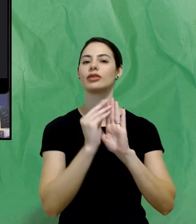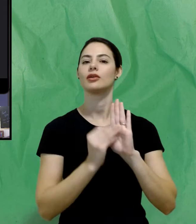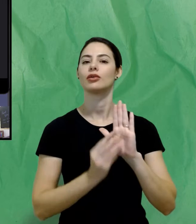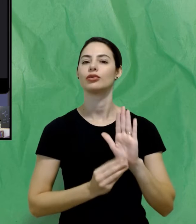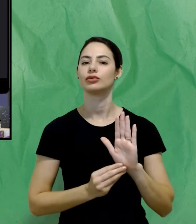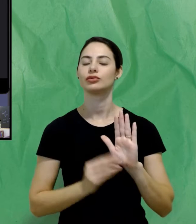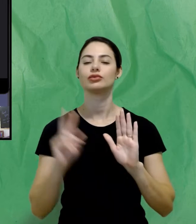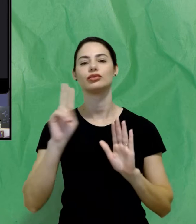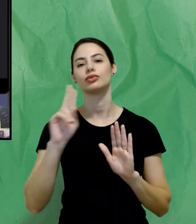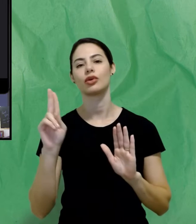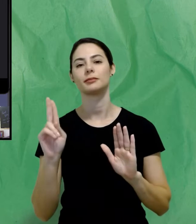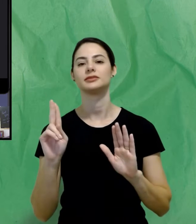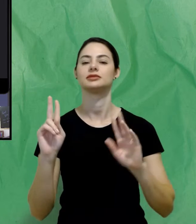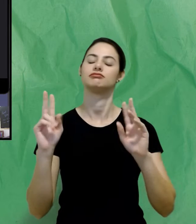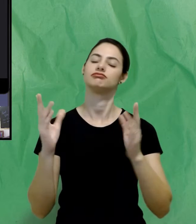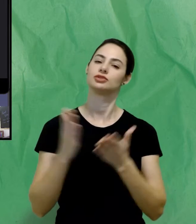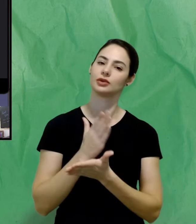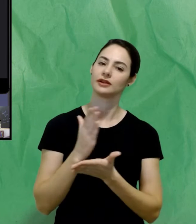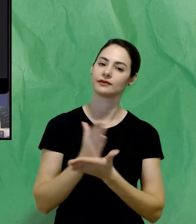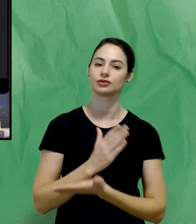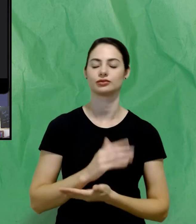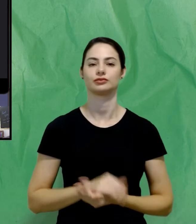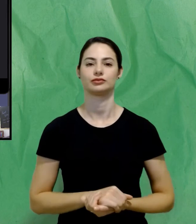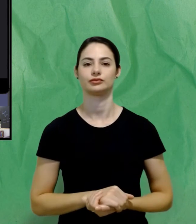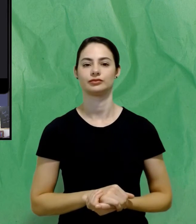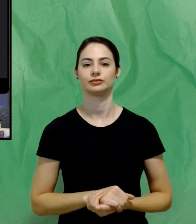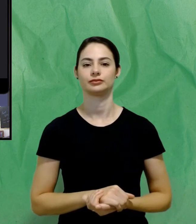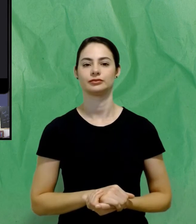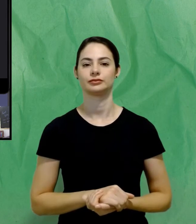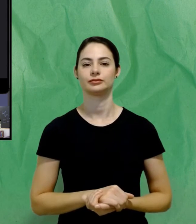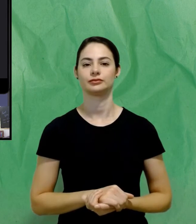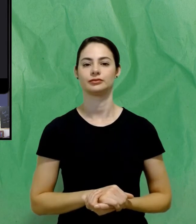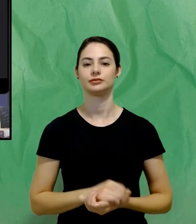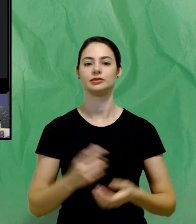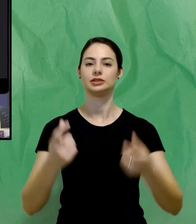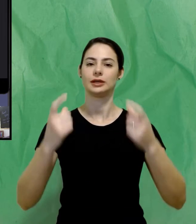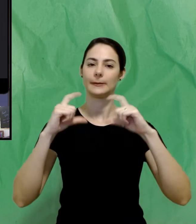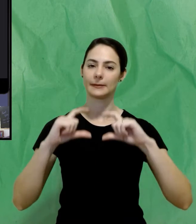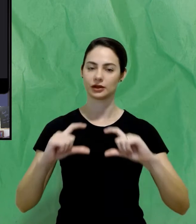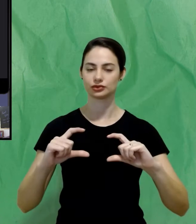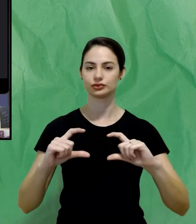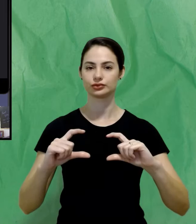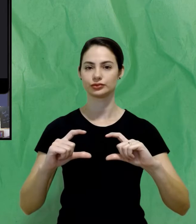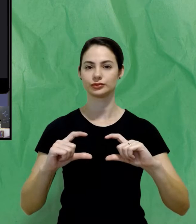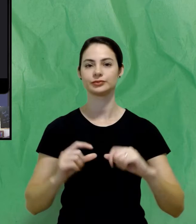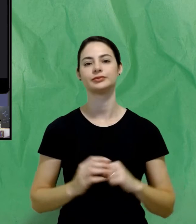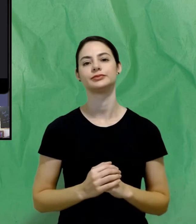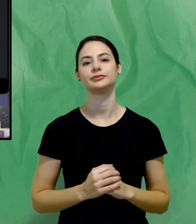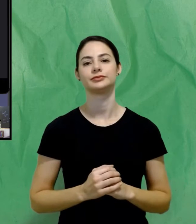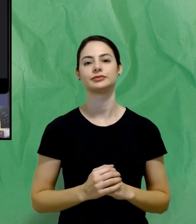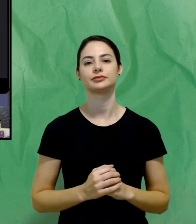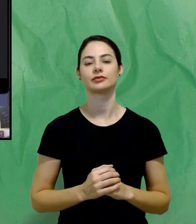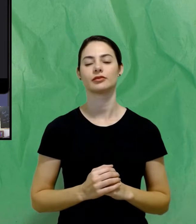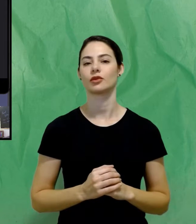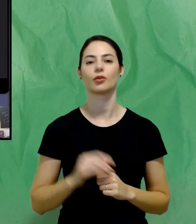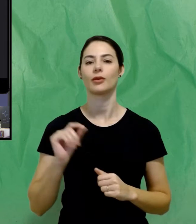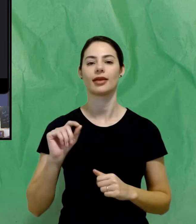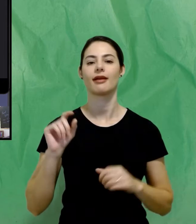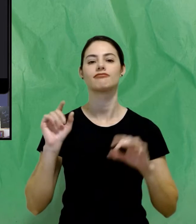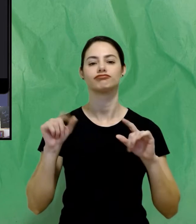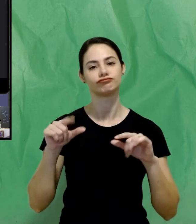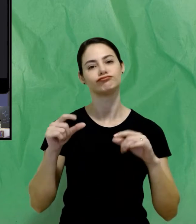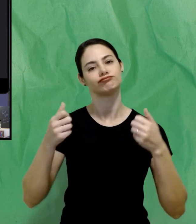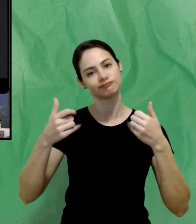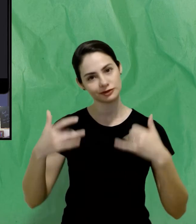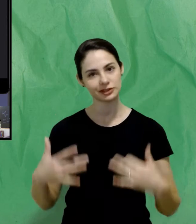do nome do livro. E esse outro aqui, de baixo, o Description de baixo, seria exatamente esse Description